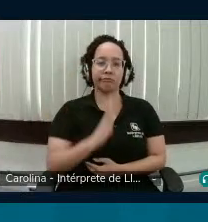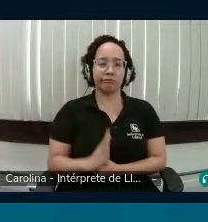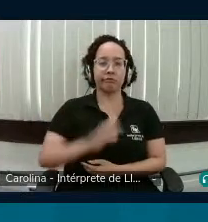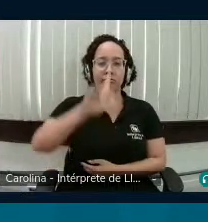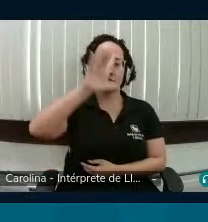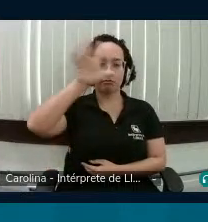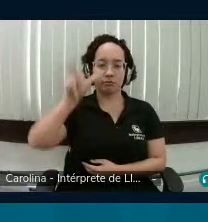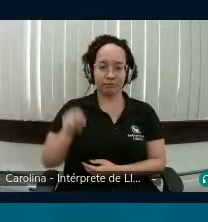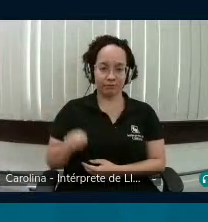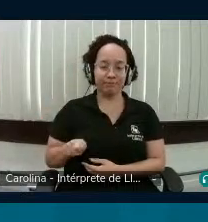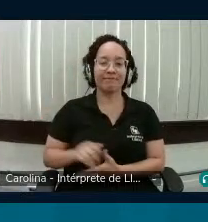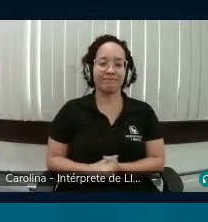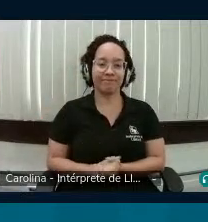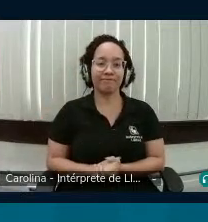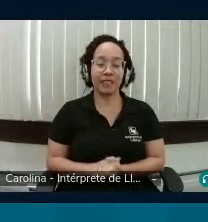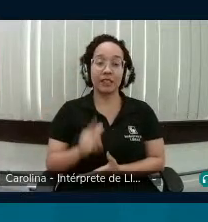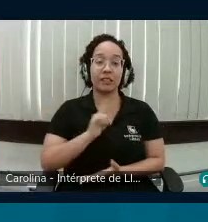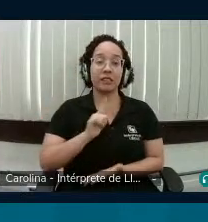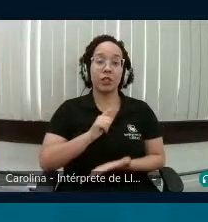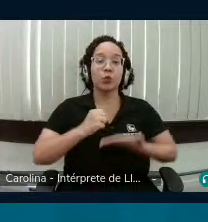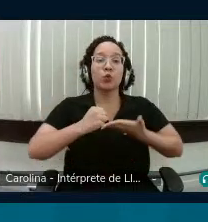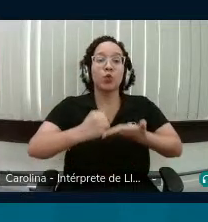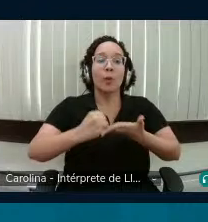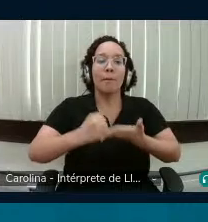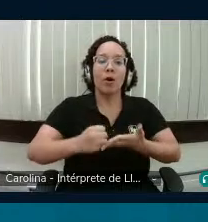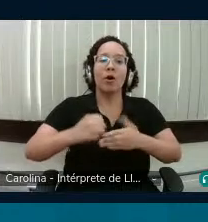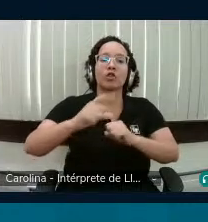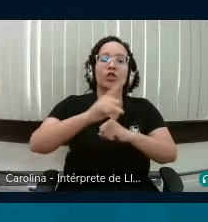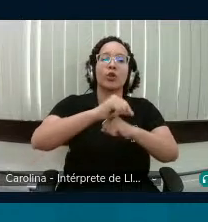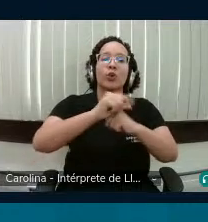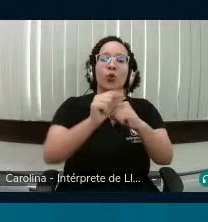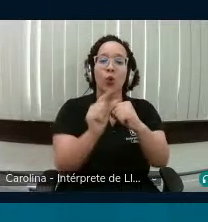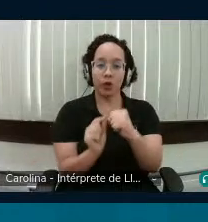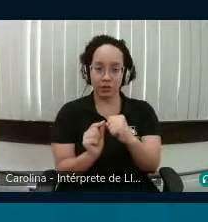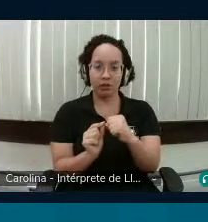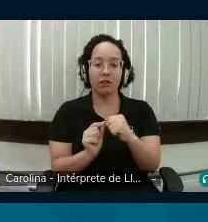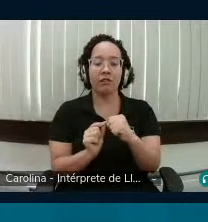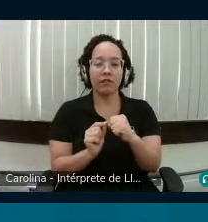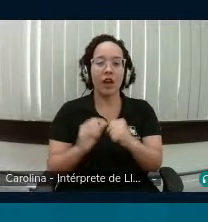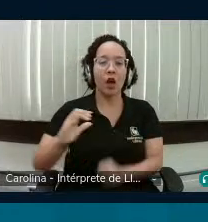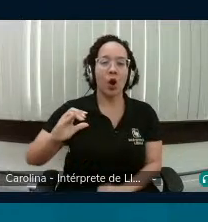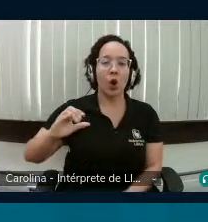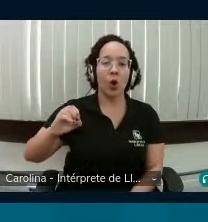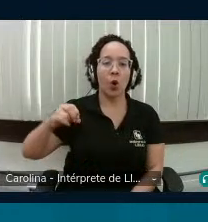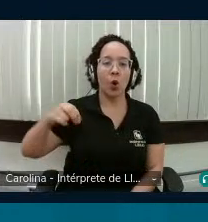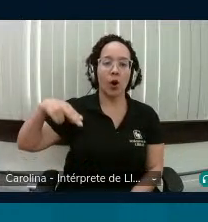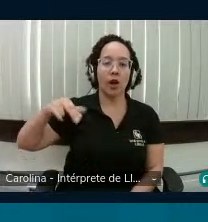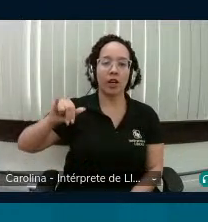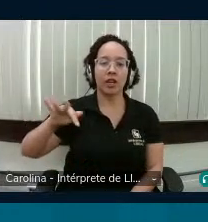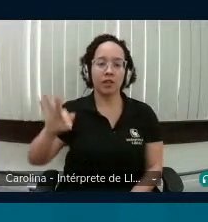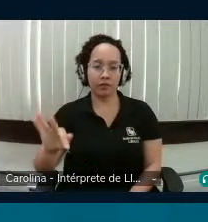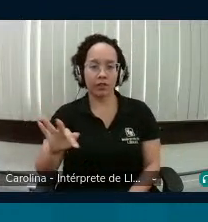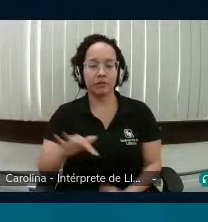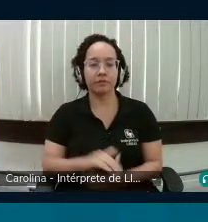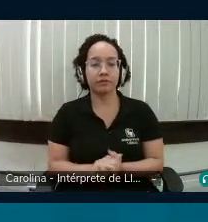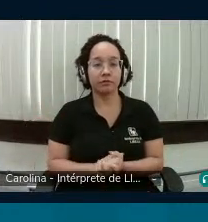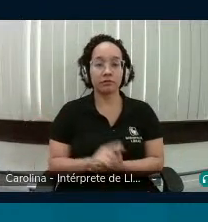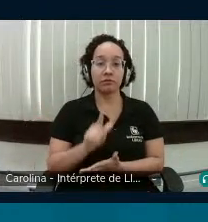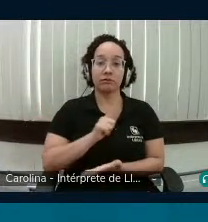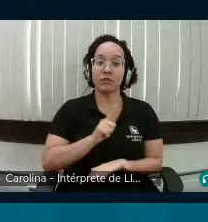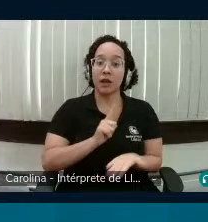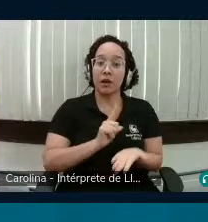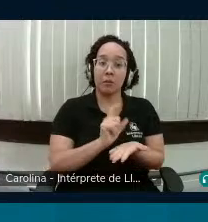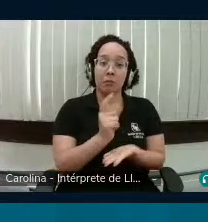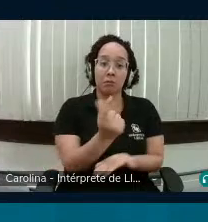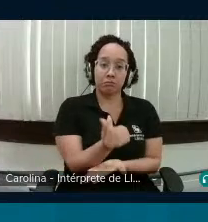pelo CONIF. É bom que os senhores saibam disso, o CONIF, né, apoia financeiramente a nossa fundação, junto com